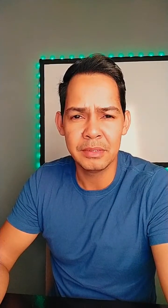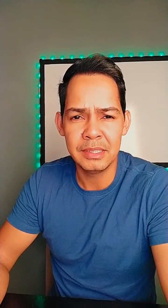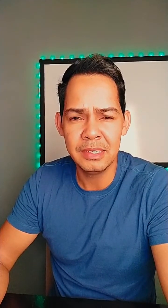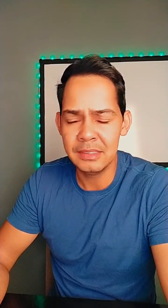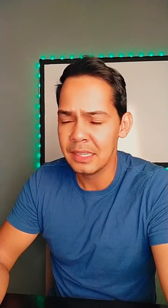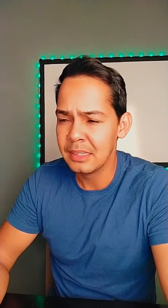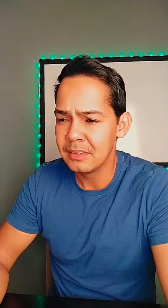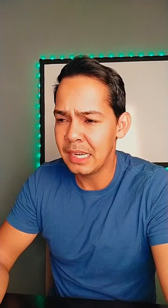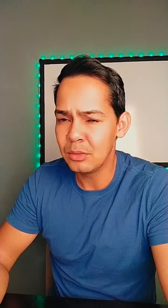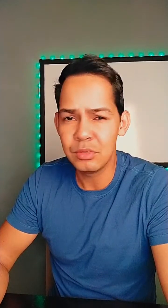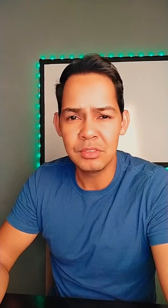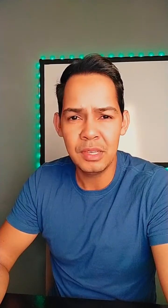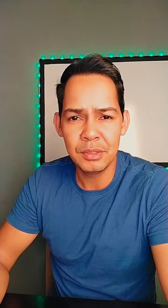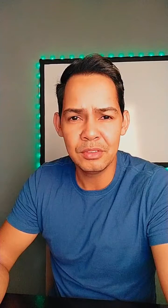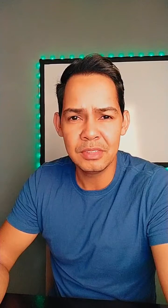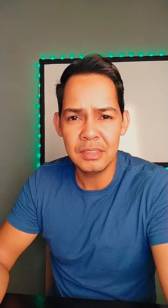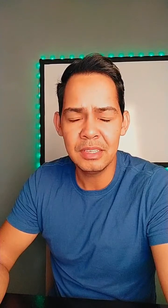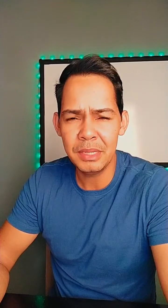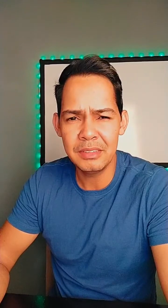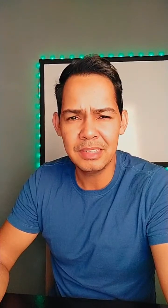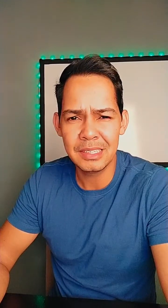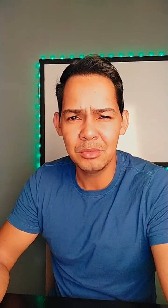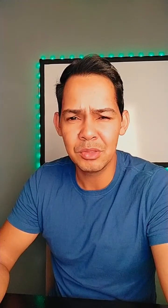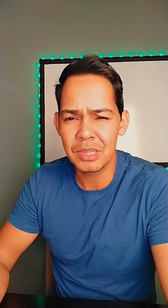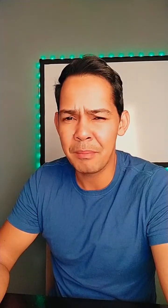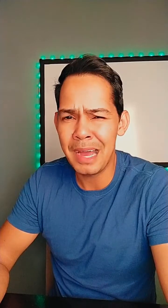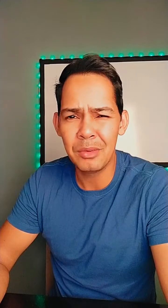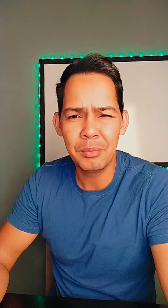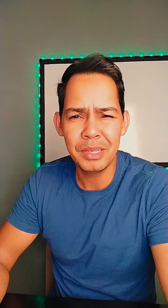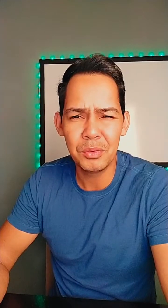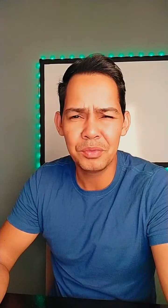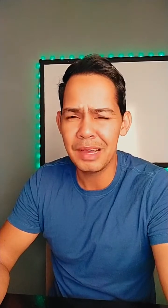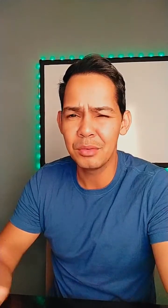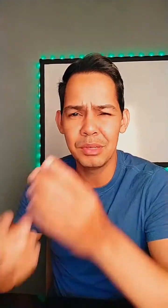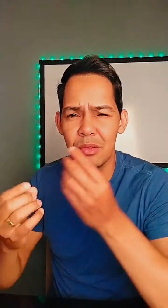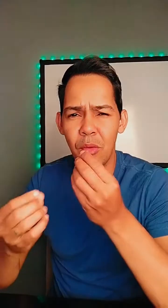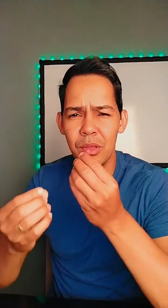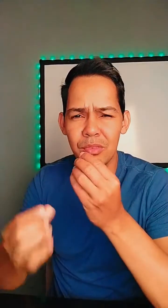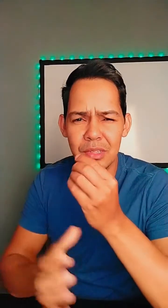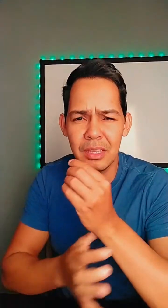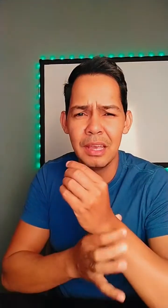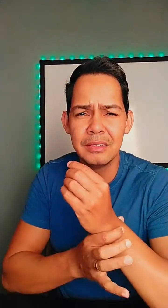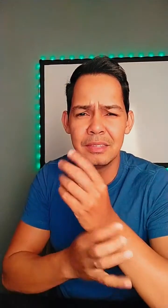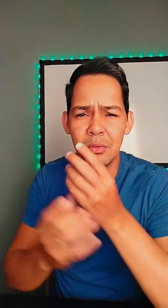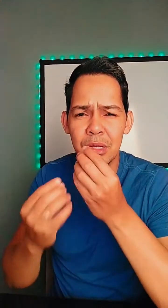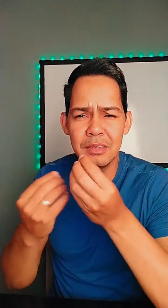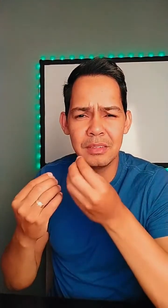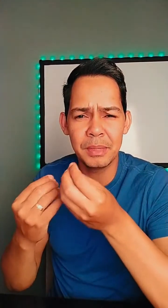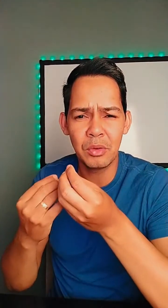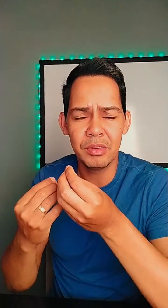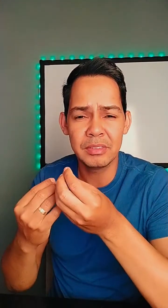hein? Será que eu sei o que dizer? E se aparecer aqui no meu trabalho, como é que eu falo com ele? Como que eu vou ter segurança para conversar com